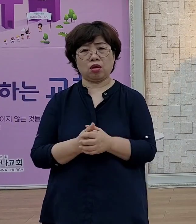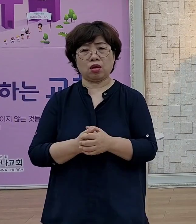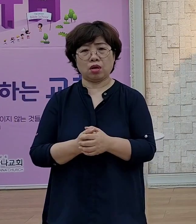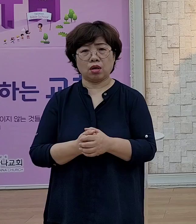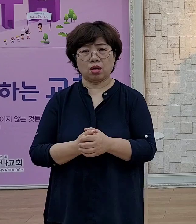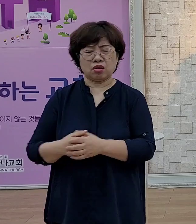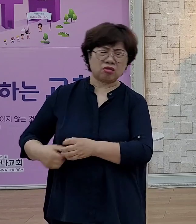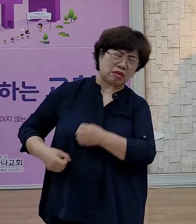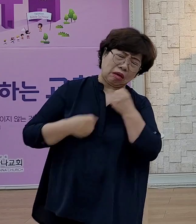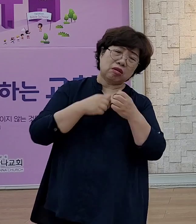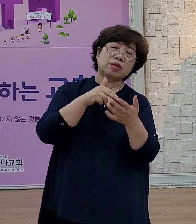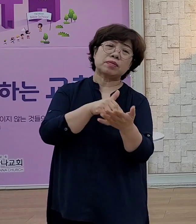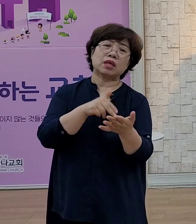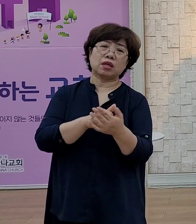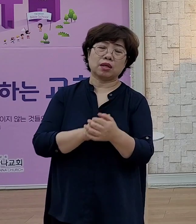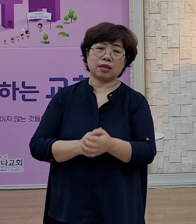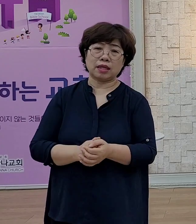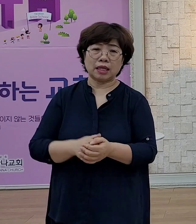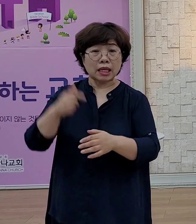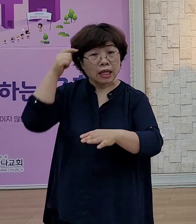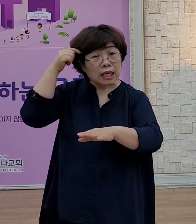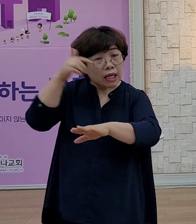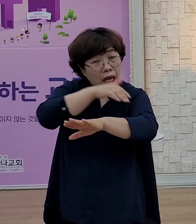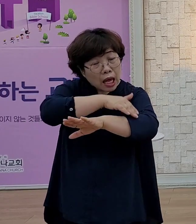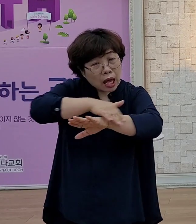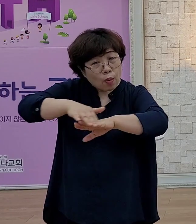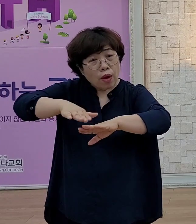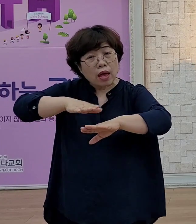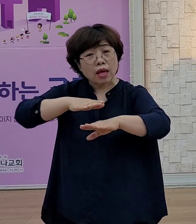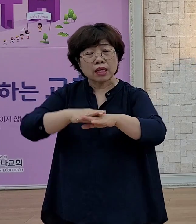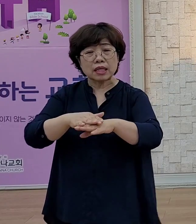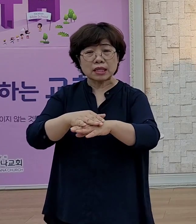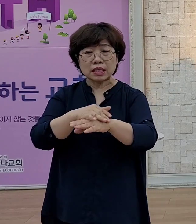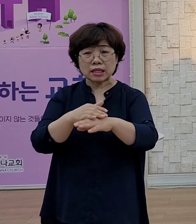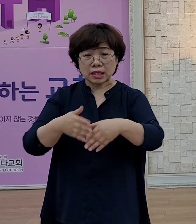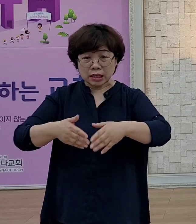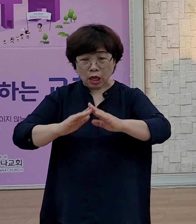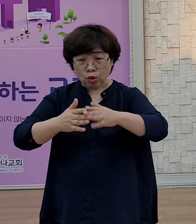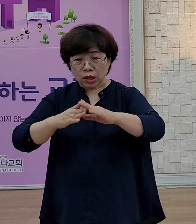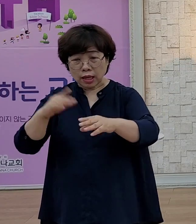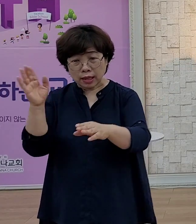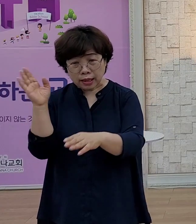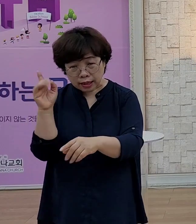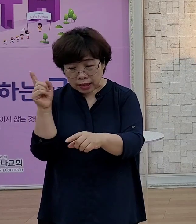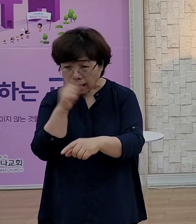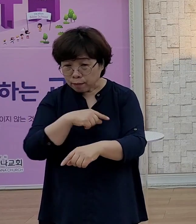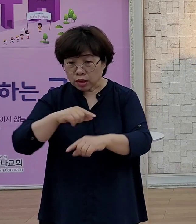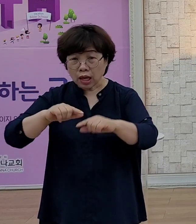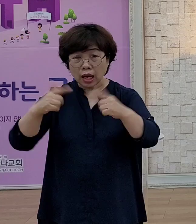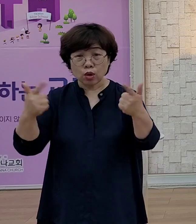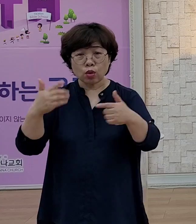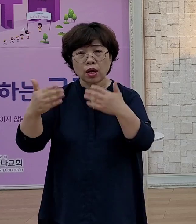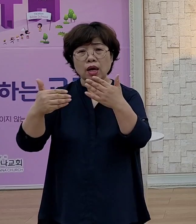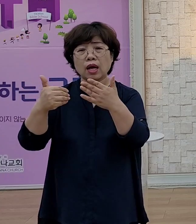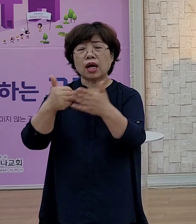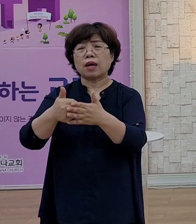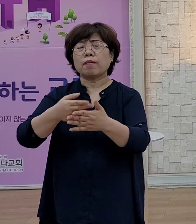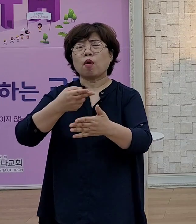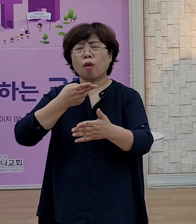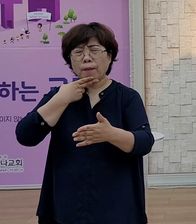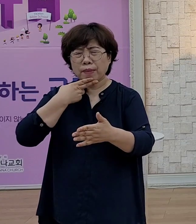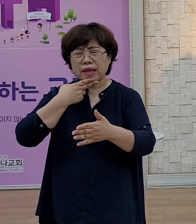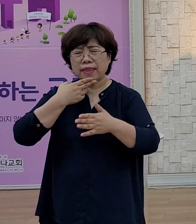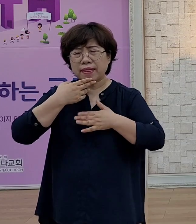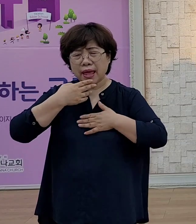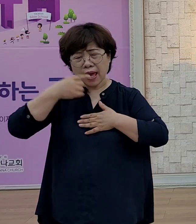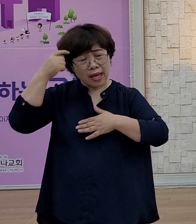그건 게으른 자예요. 계획을 세우는 게 나쁜 것이 아니라 뭐가 문제예요? 하나님이 없는 계획이